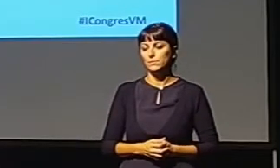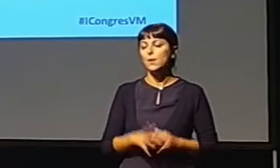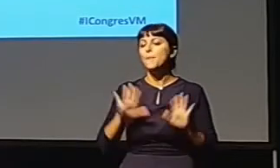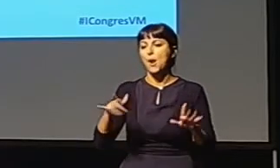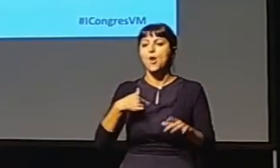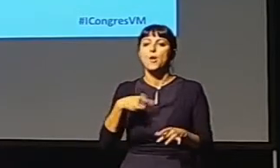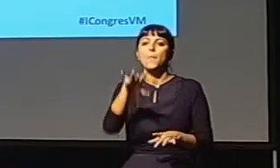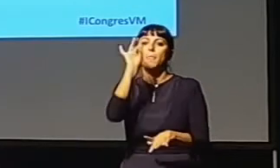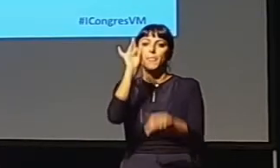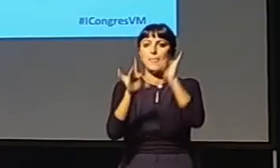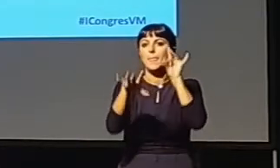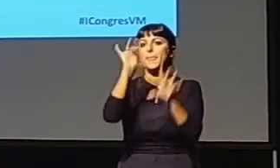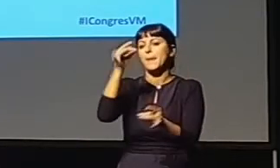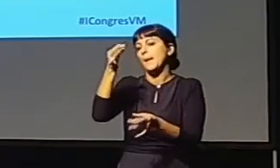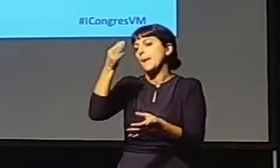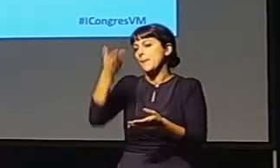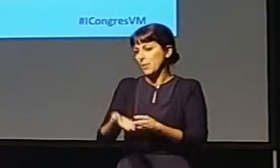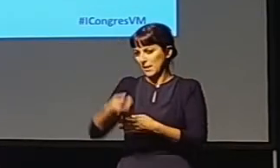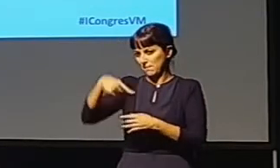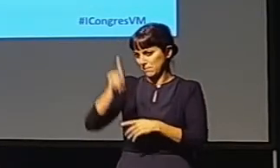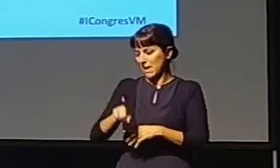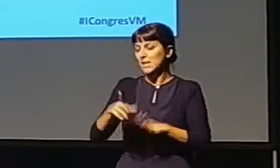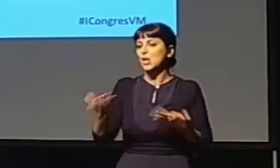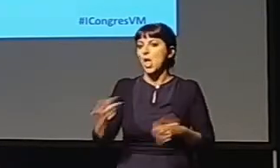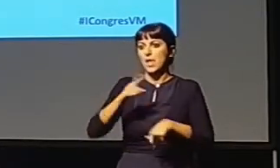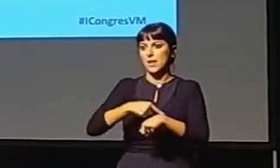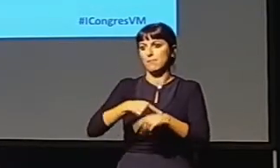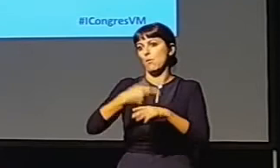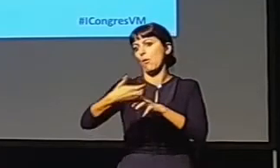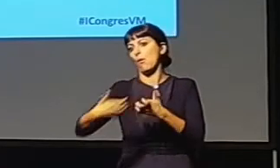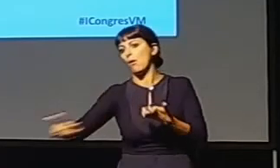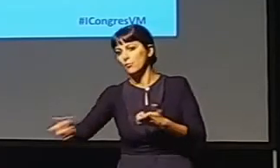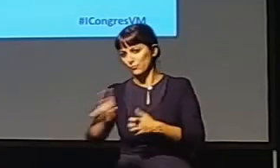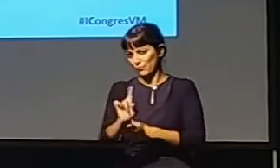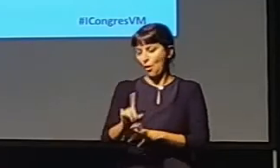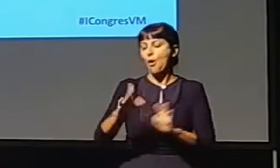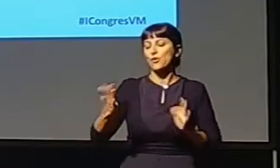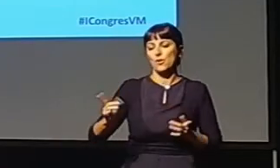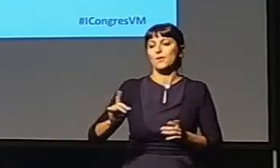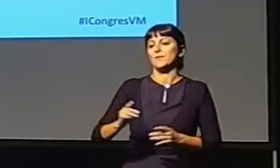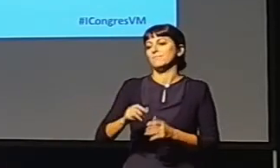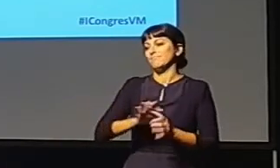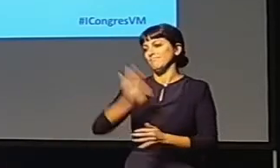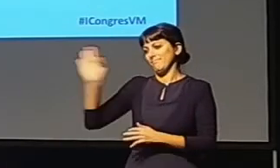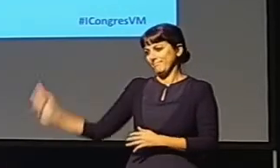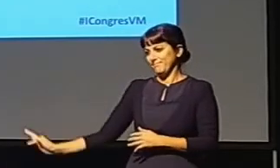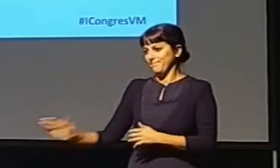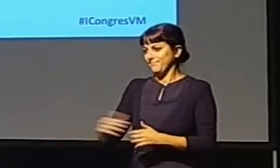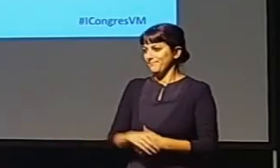volgut destacar. Com que no anem massa bé de temps, Montse, quan vulguis.